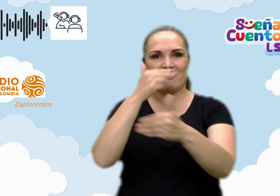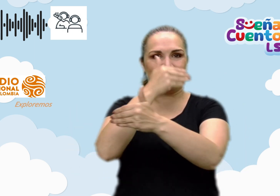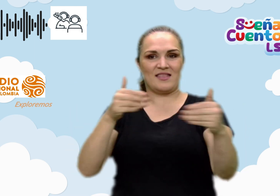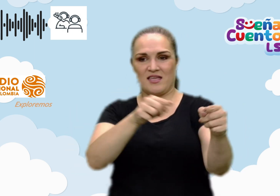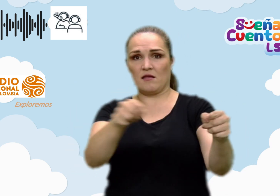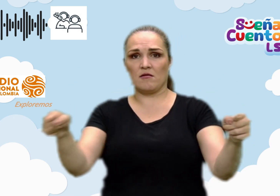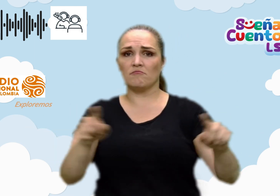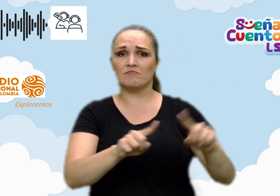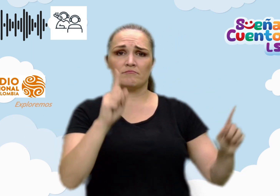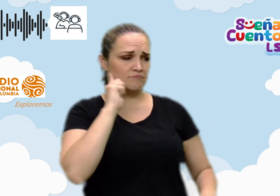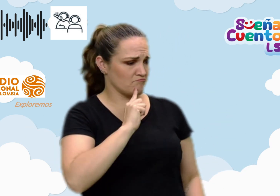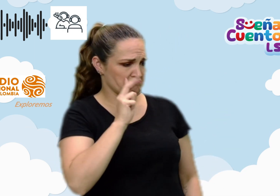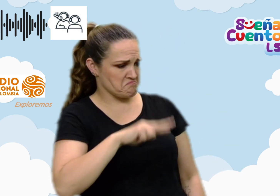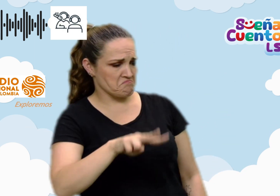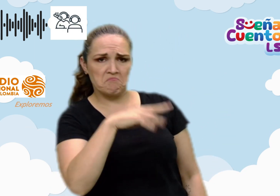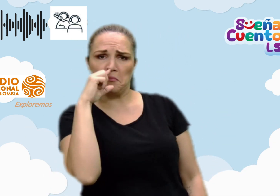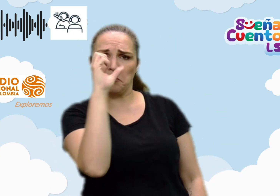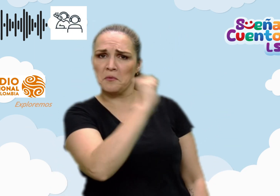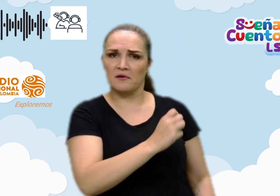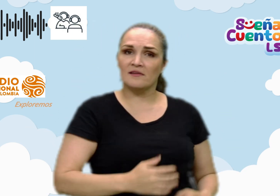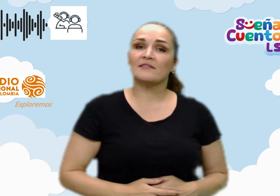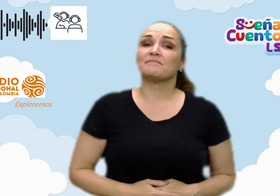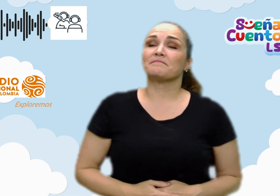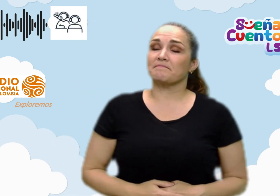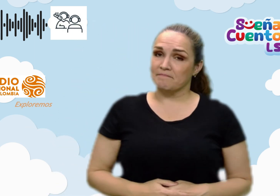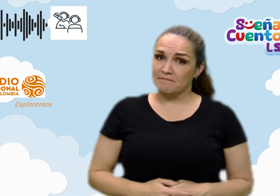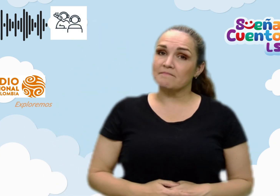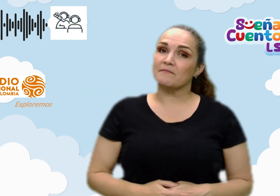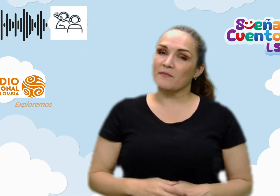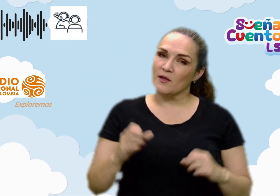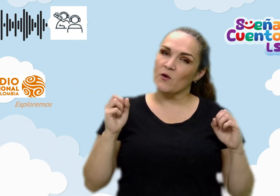te dejan ver que el niño tiene una discapacidad, lo que no sucede con el niño sordo.